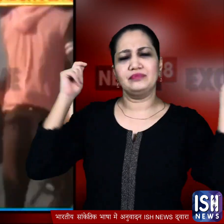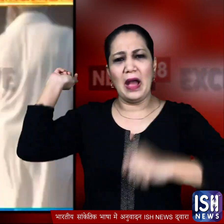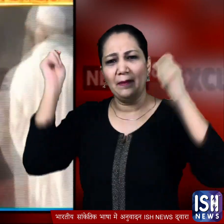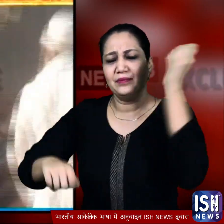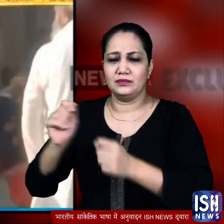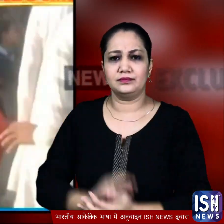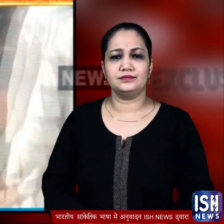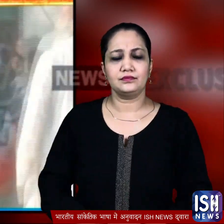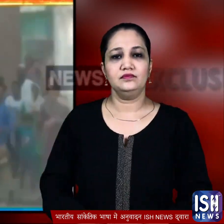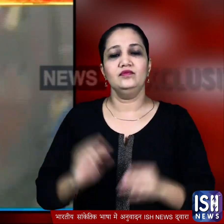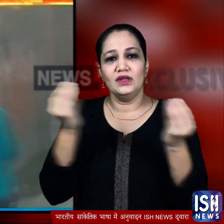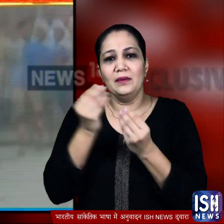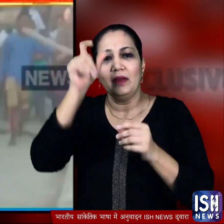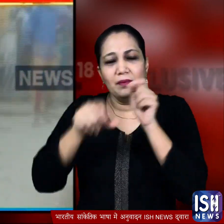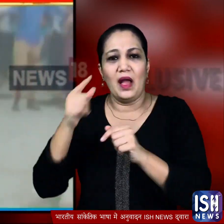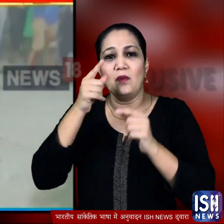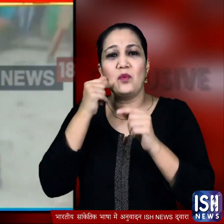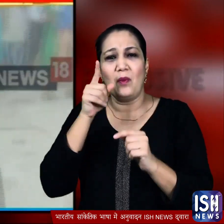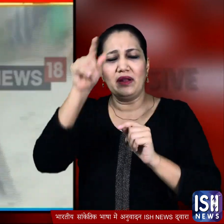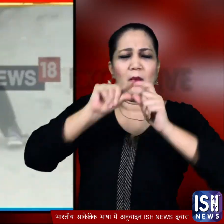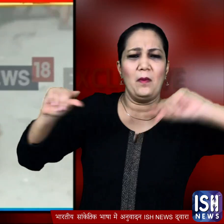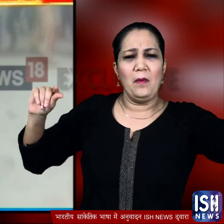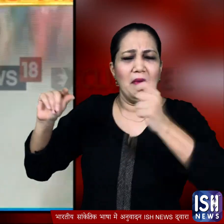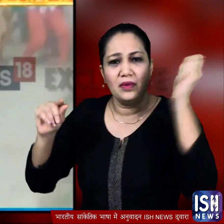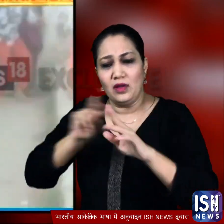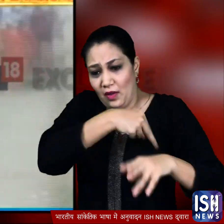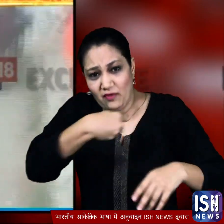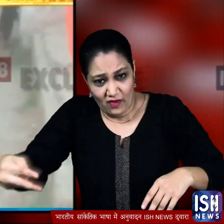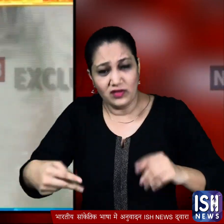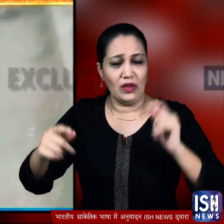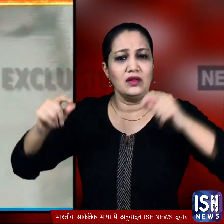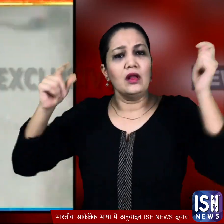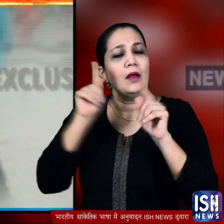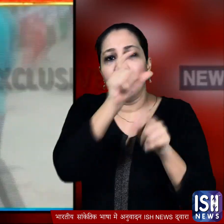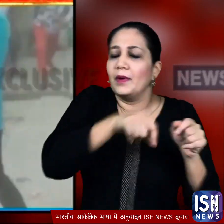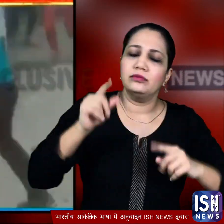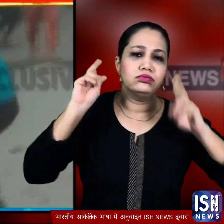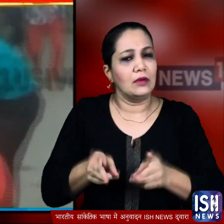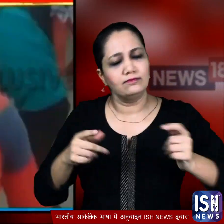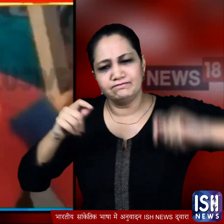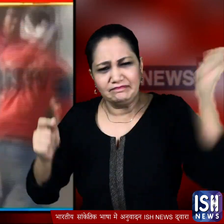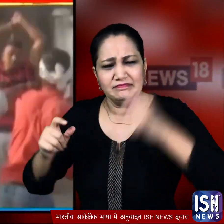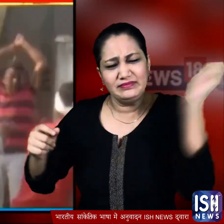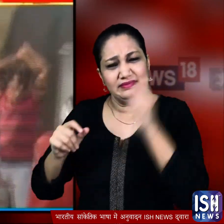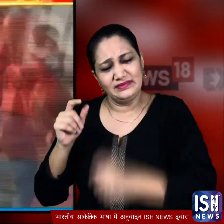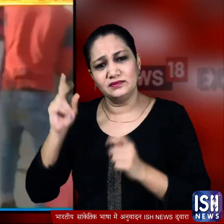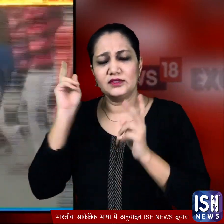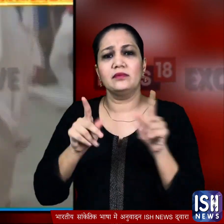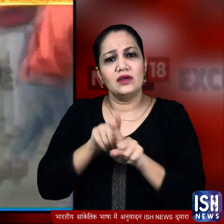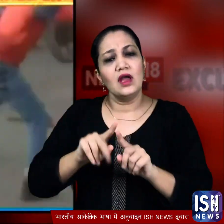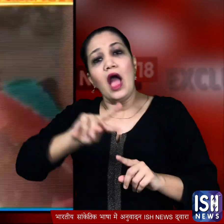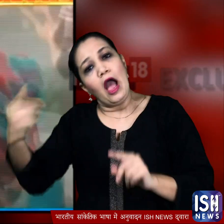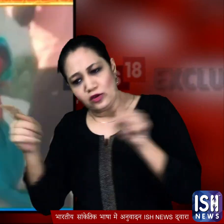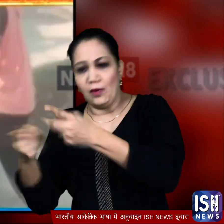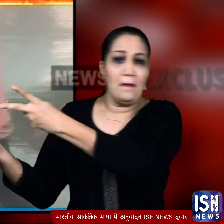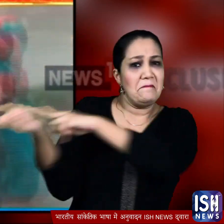सामने आई तस्वीरों में वहां कुछ लोग एक आदमी पर लाठियां बरसाते दिखे। वो आदमी जमीन पर गिर पड़ा, लेकिन हमलावरों ने तब भी उसे नहीं छोड़ा। बाद में दूसरी तरफ